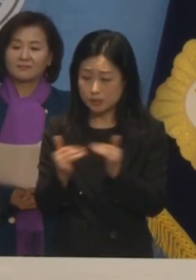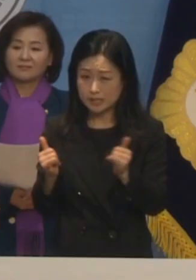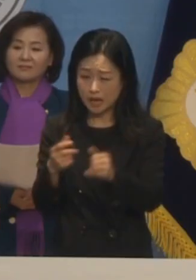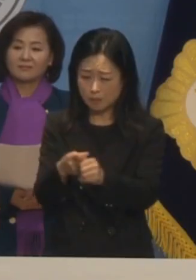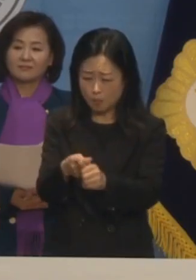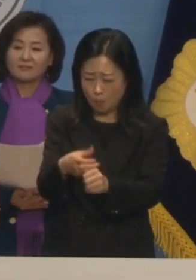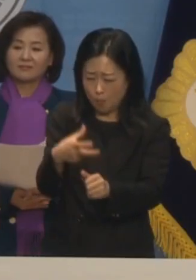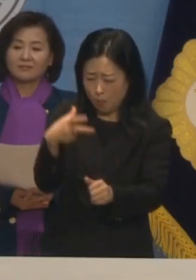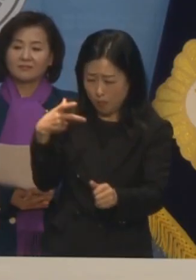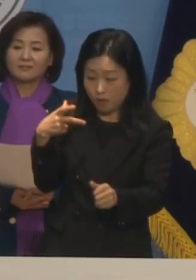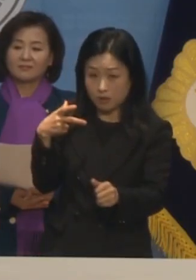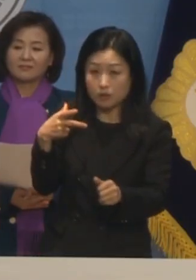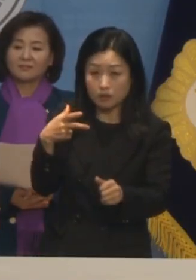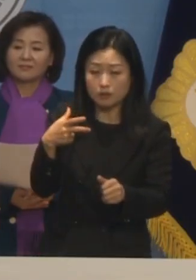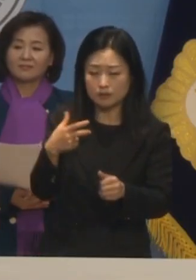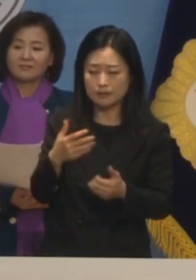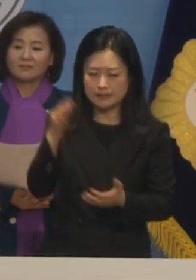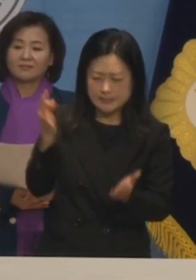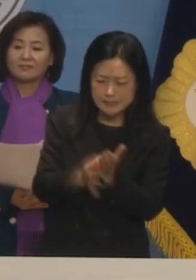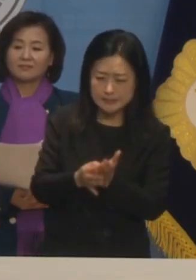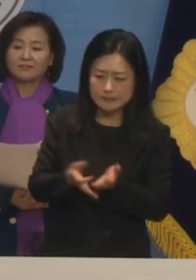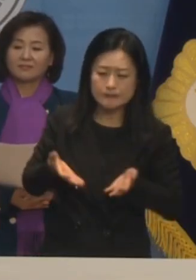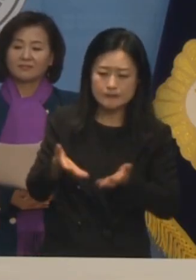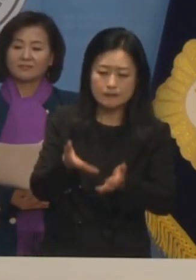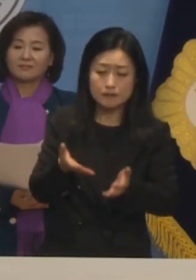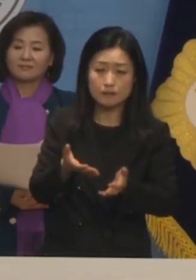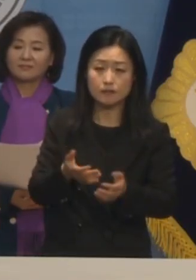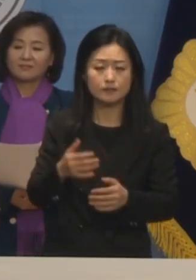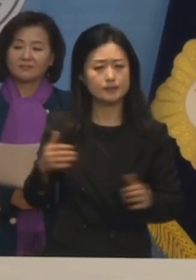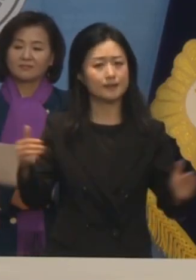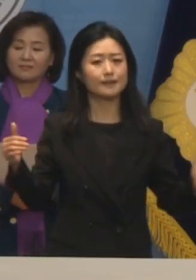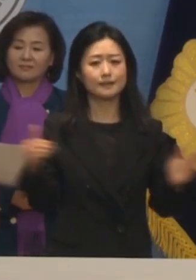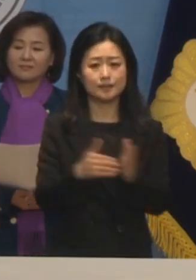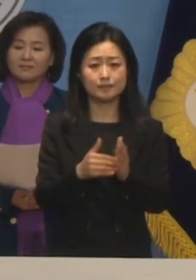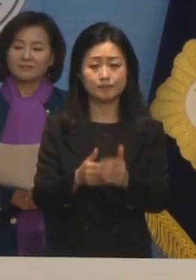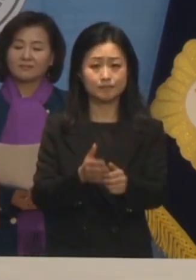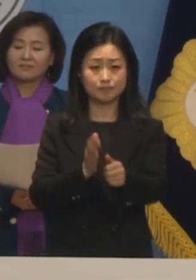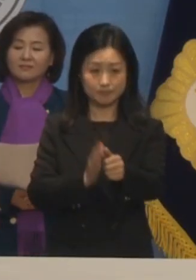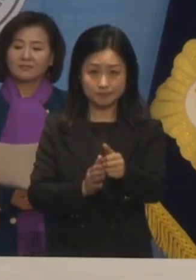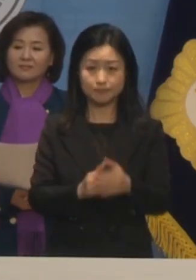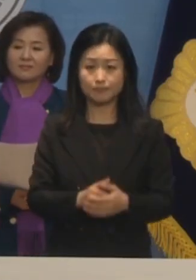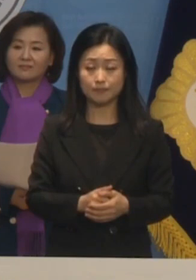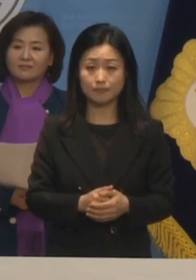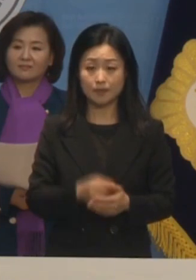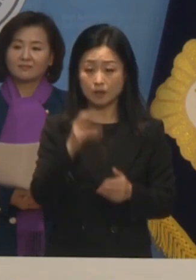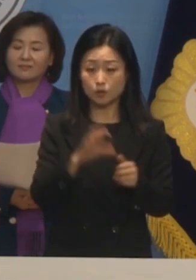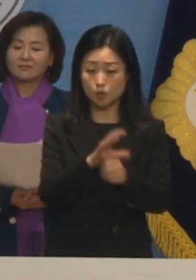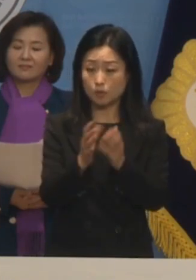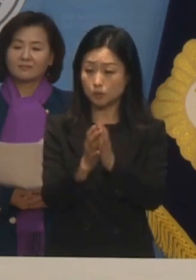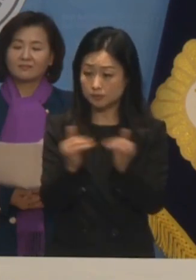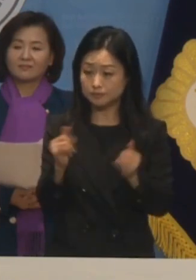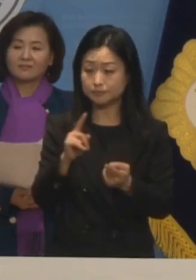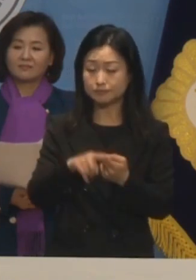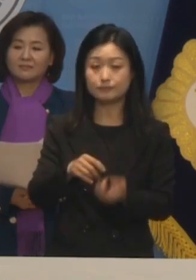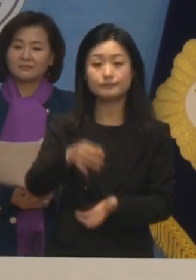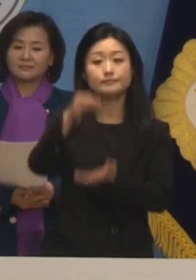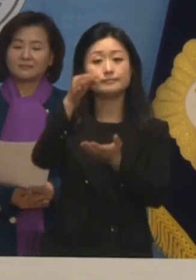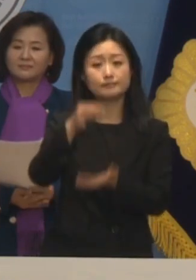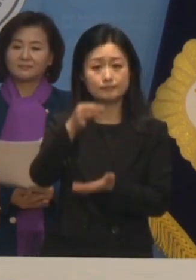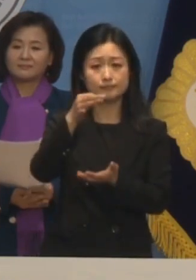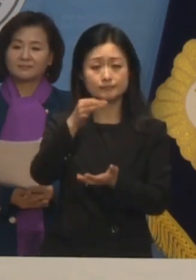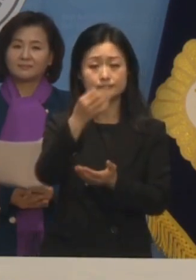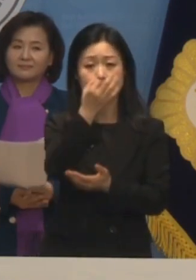착취를 통해 대응해온 부정의한 시간은 이제 종료되어야 합니다. 돌봄의 노동에 대한 가치가